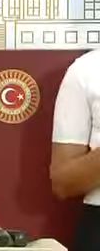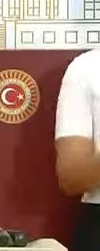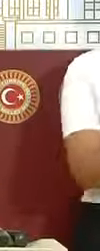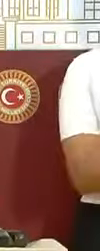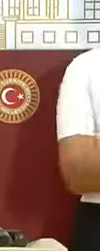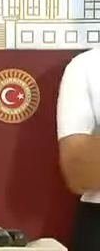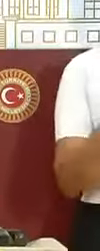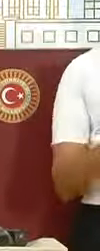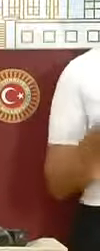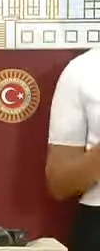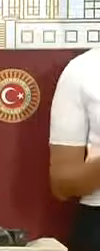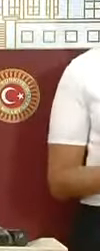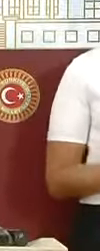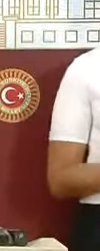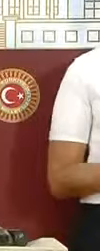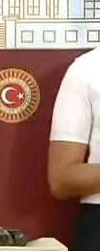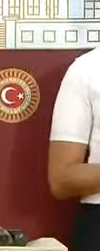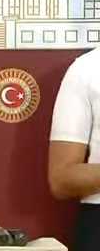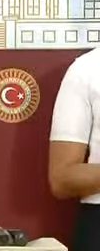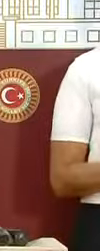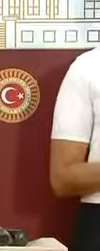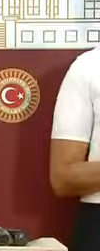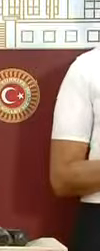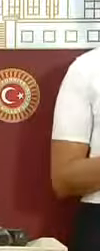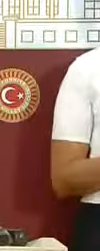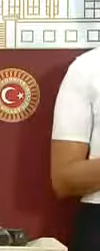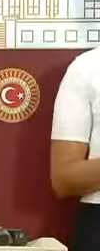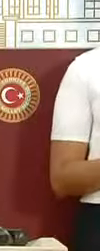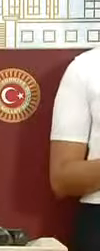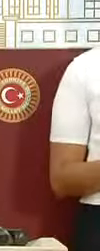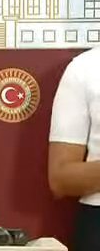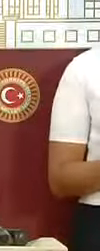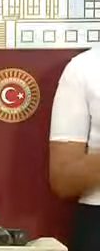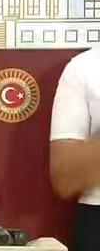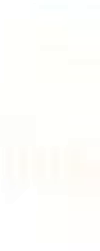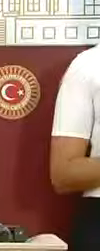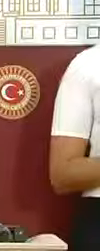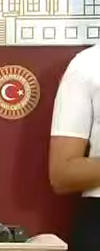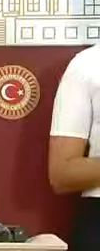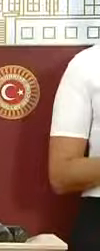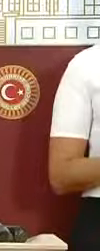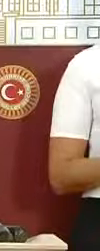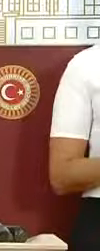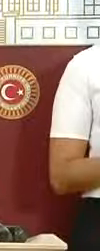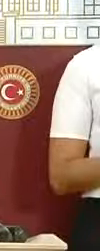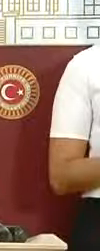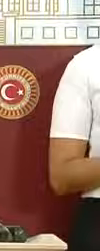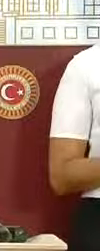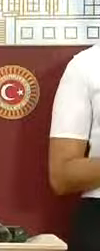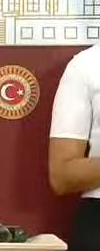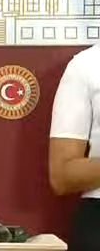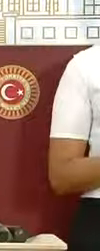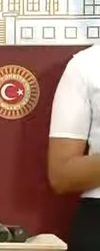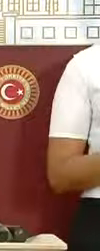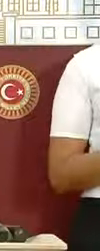cezaevindeki gençlerimizden tutun, kadın cinayetlerinin artmasına kadar bir sürü konu. Benim önceki talepleri bu önergeyle